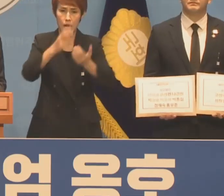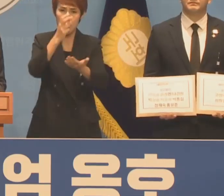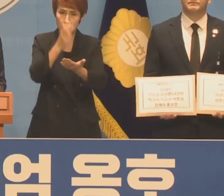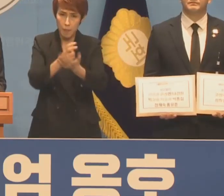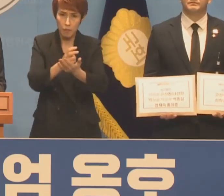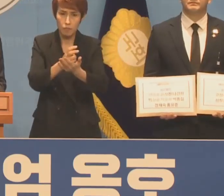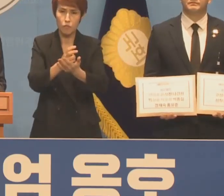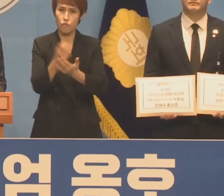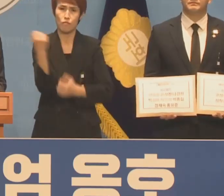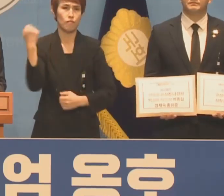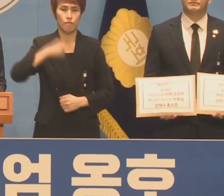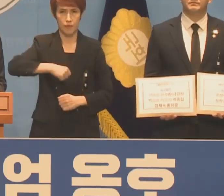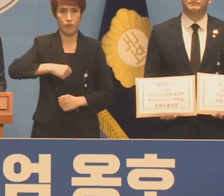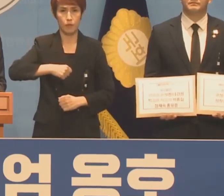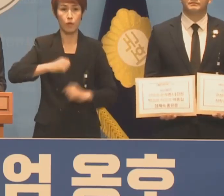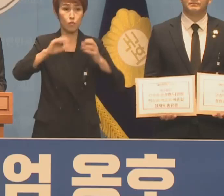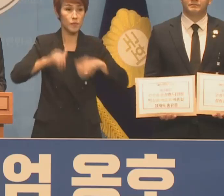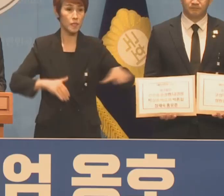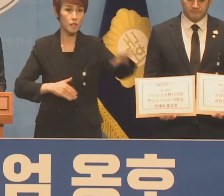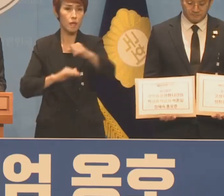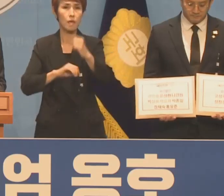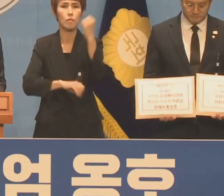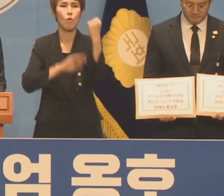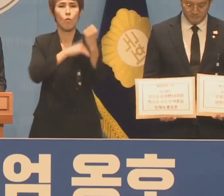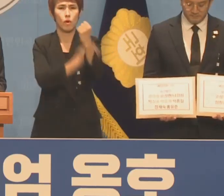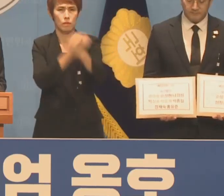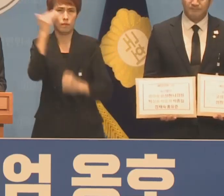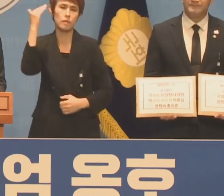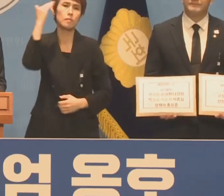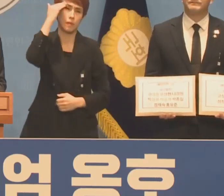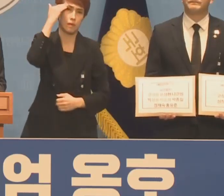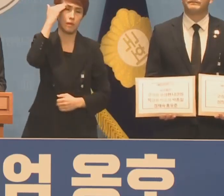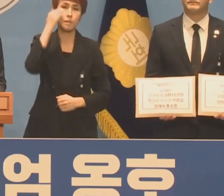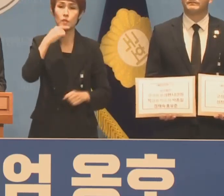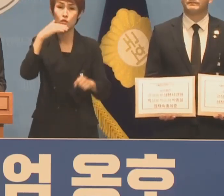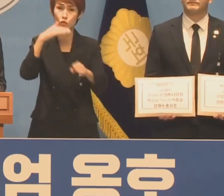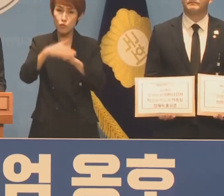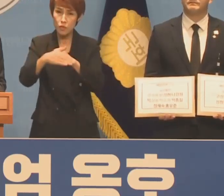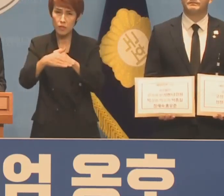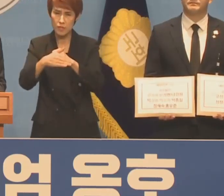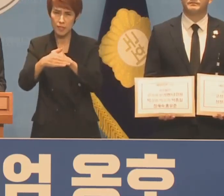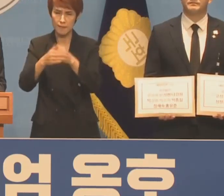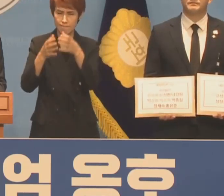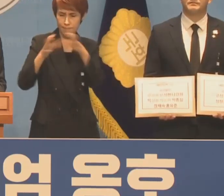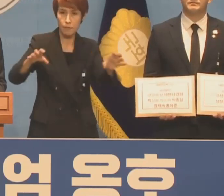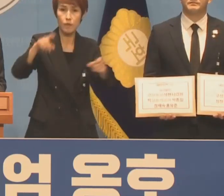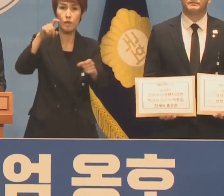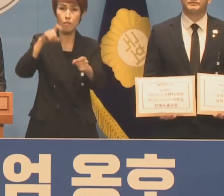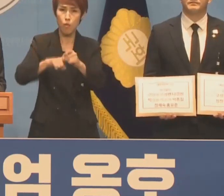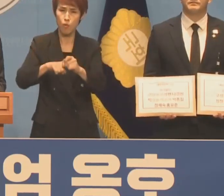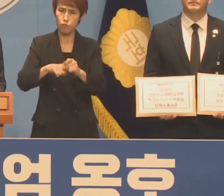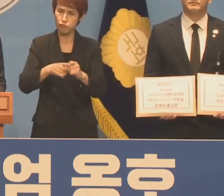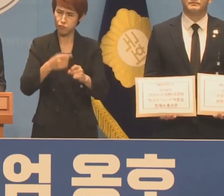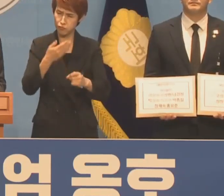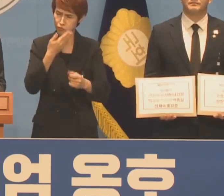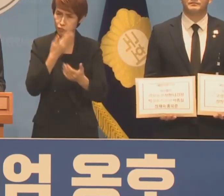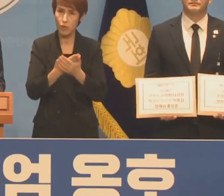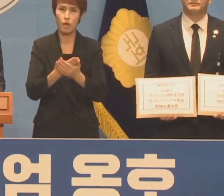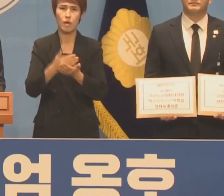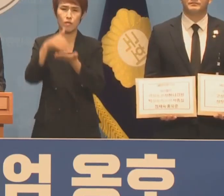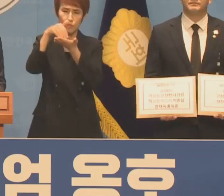법률을 위반하여 국민의 기본권을 침해하고 민주주의의 질서를 파괴하려는 중대한